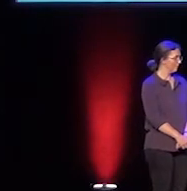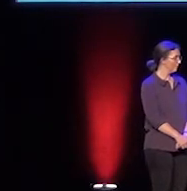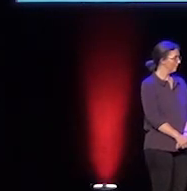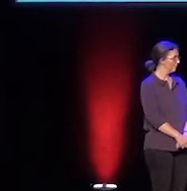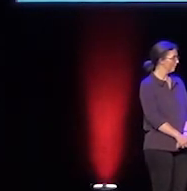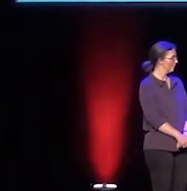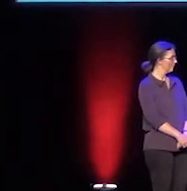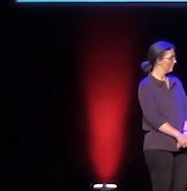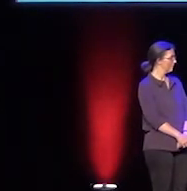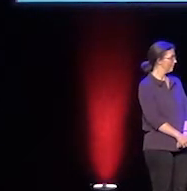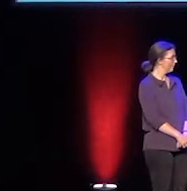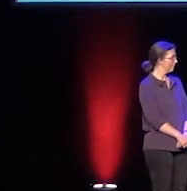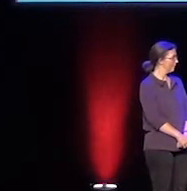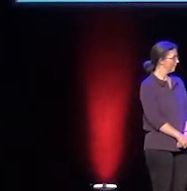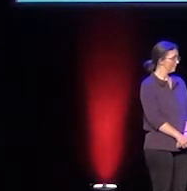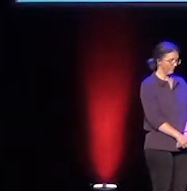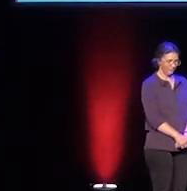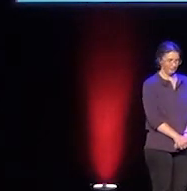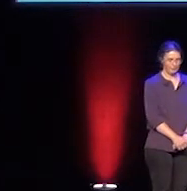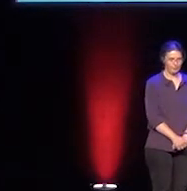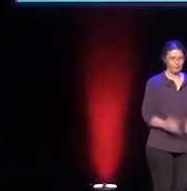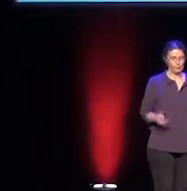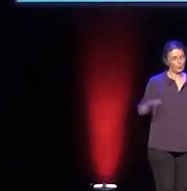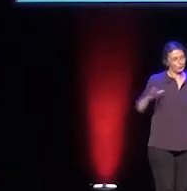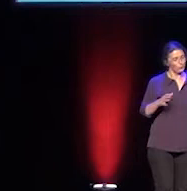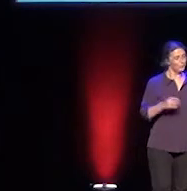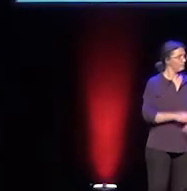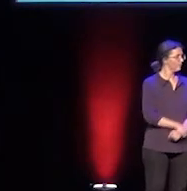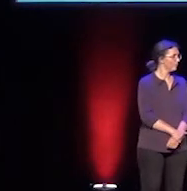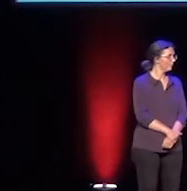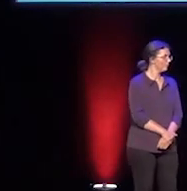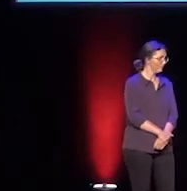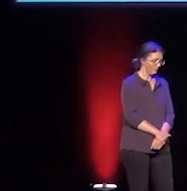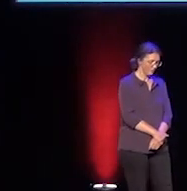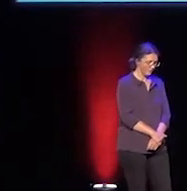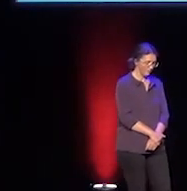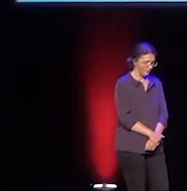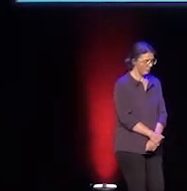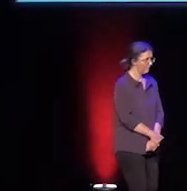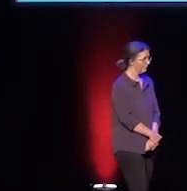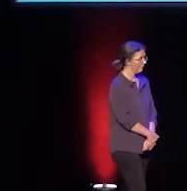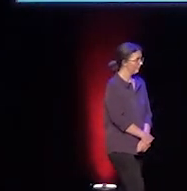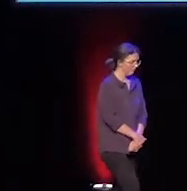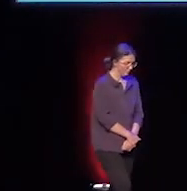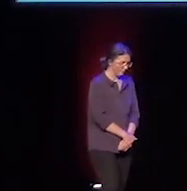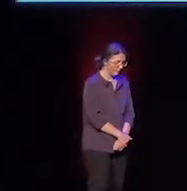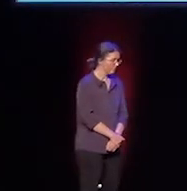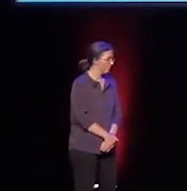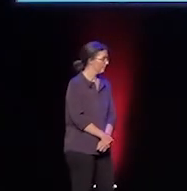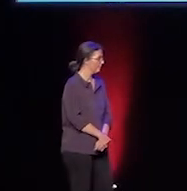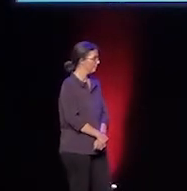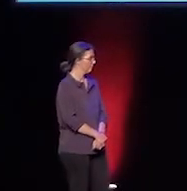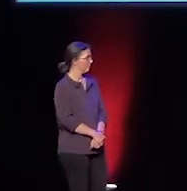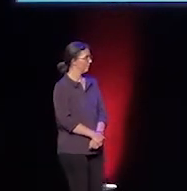Jetzt nehmen wir ihn mit. Eduard, kannst du hier ein bisschen weiter rüberkommen? Damit hier. Das Panel da oben, da kommt eh nicht mit.